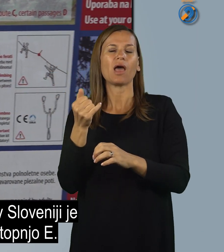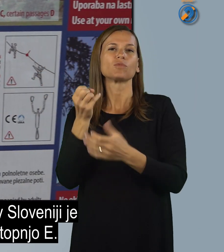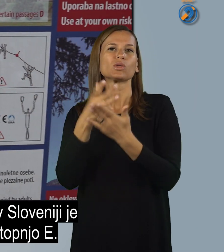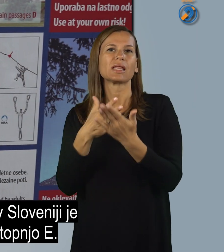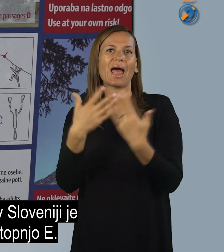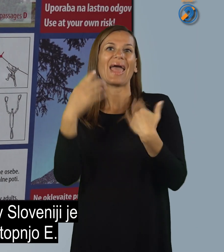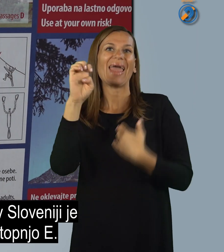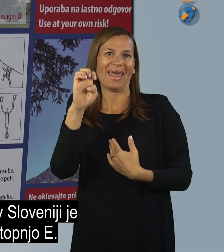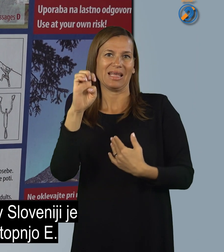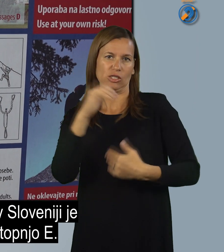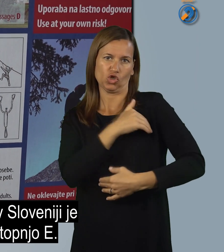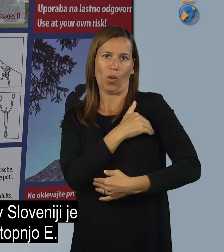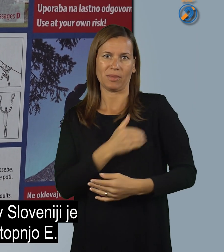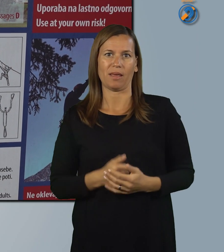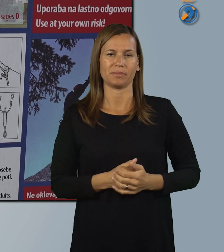stopnjo.